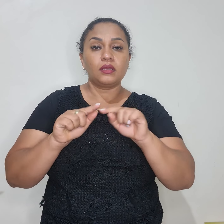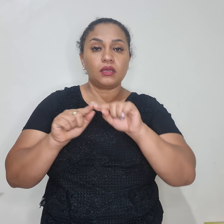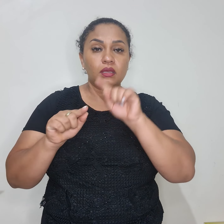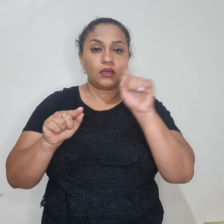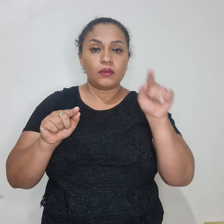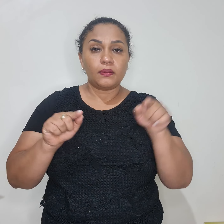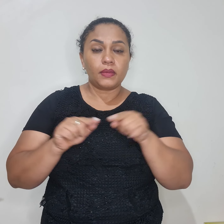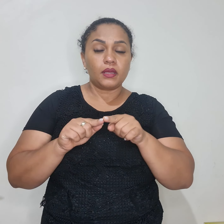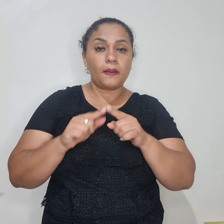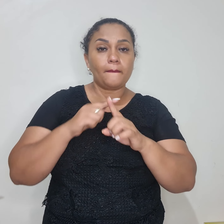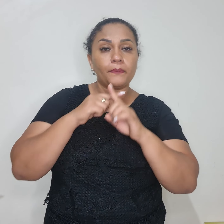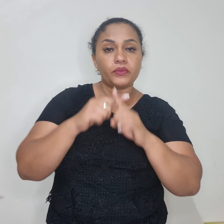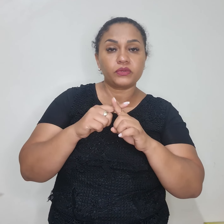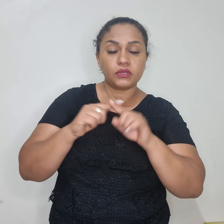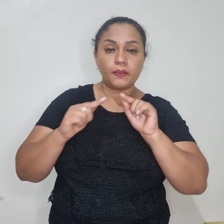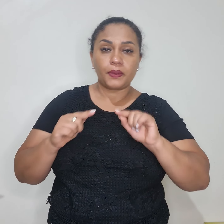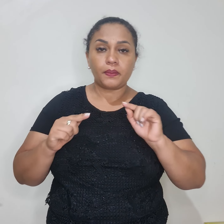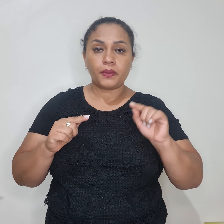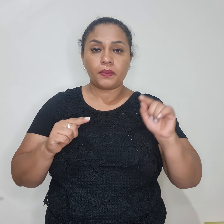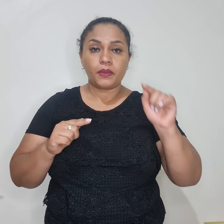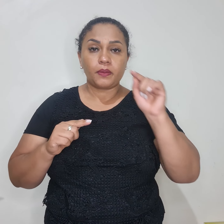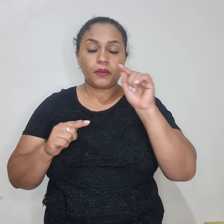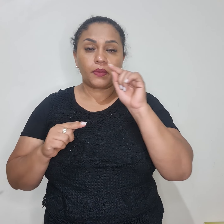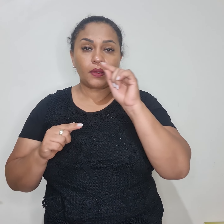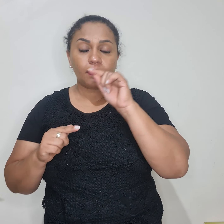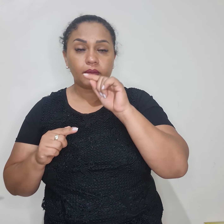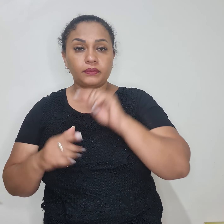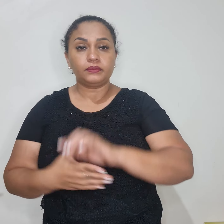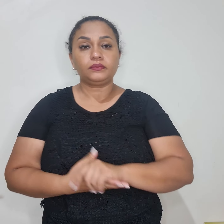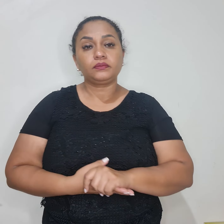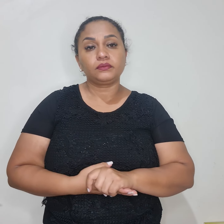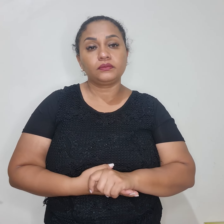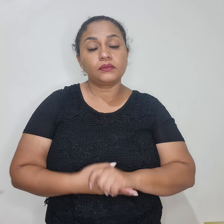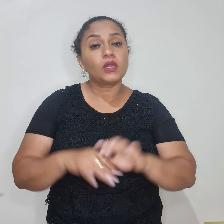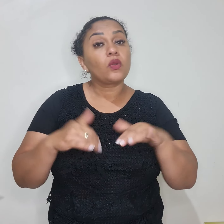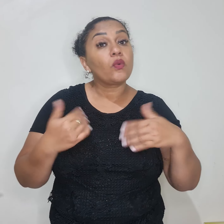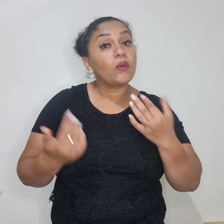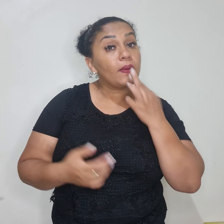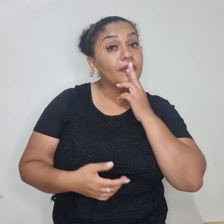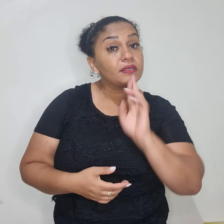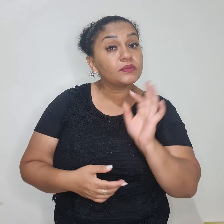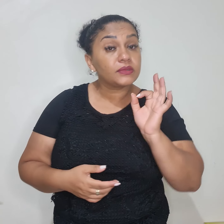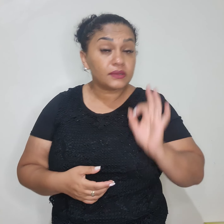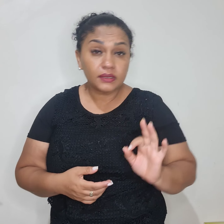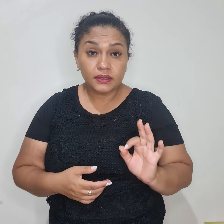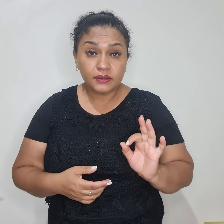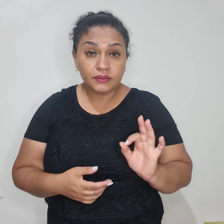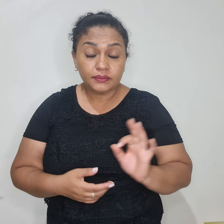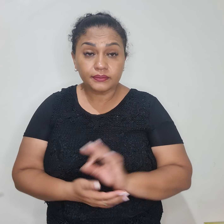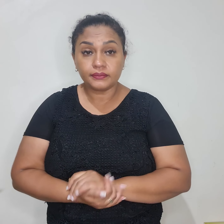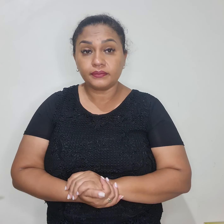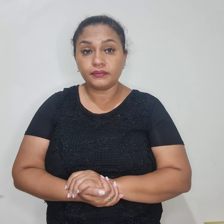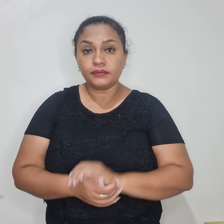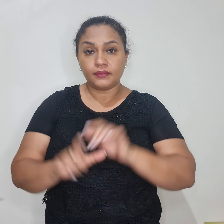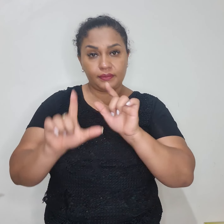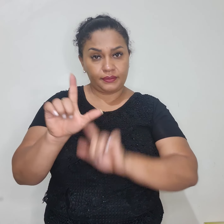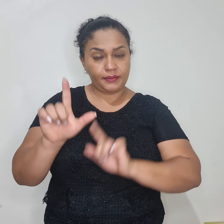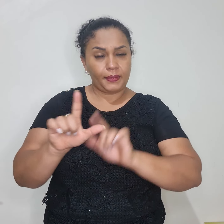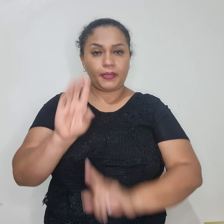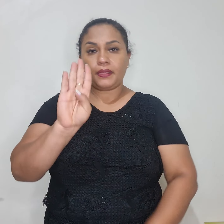positiva distribuída homogeneamente por toda a esfera. Qual é a nossa resposta? Letra B, o modelo